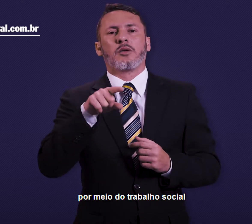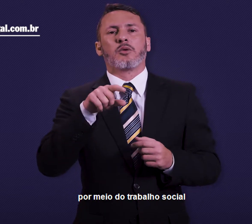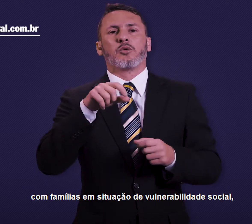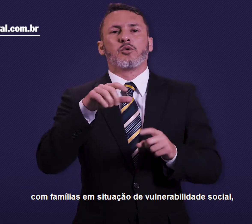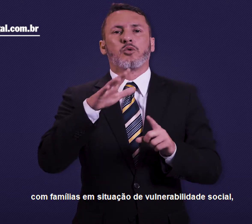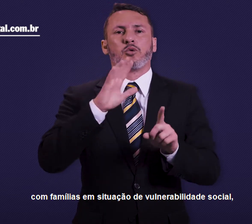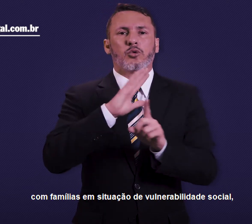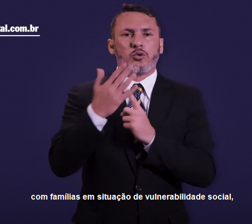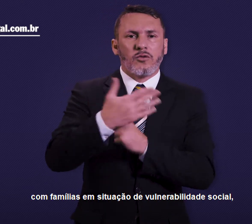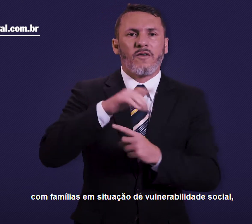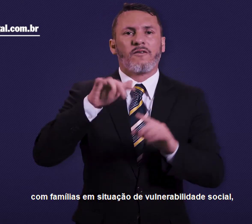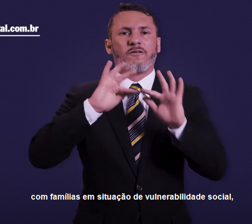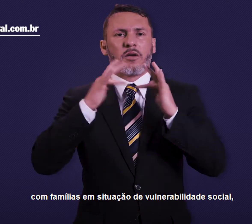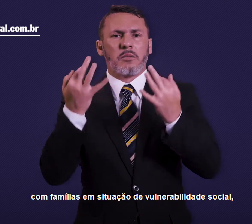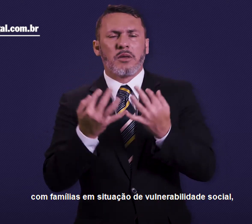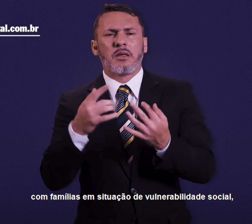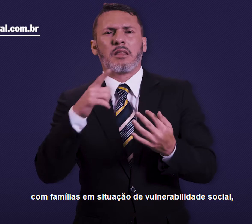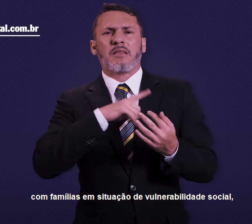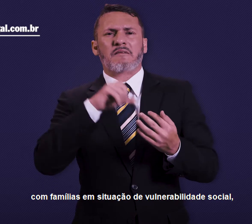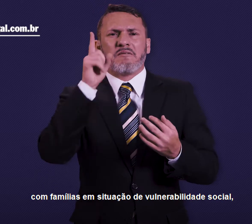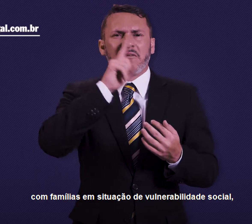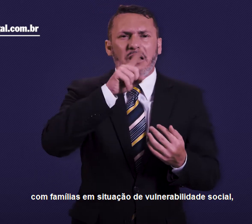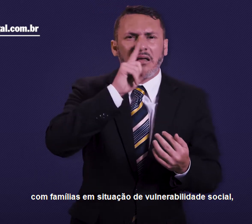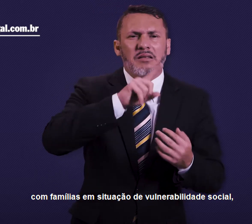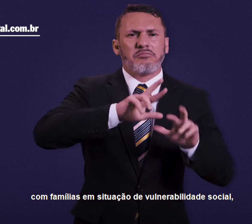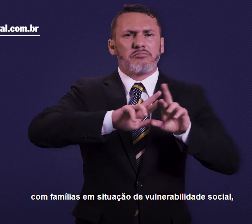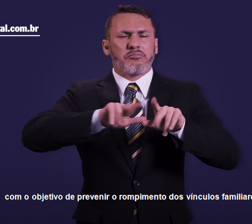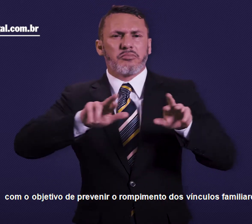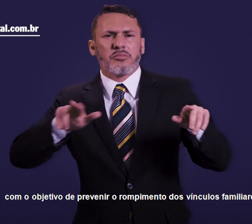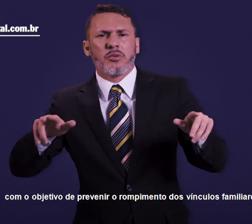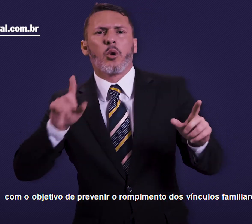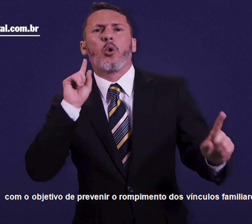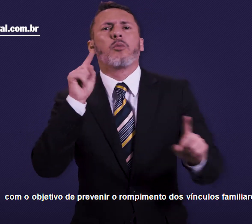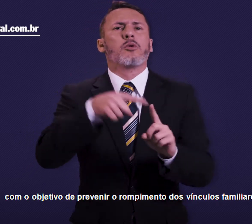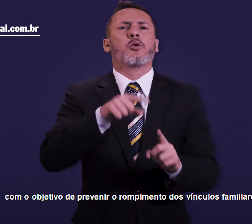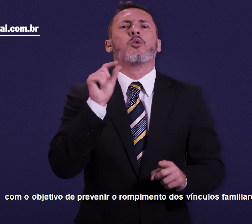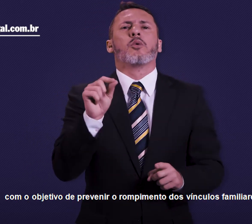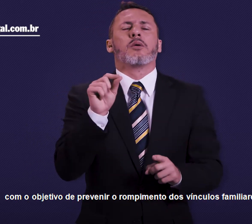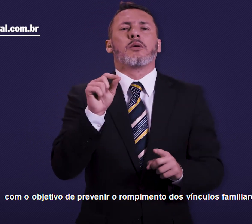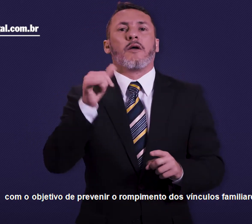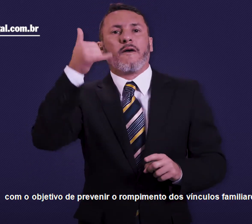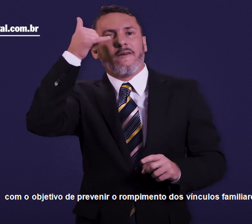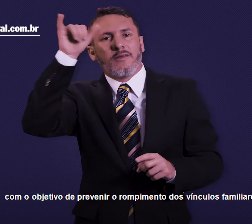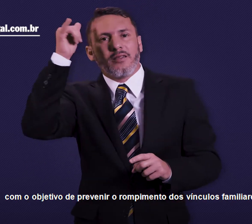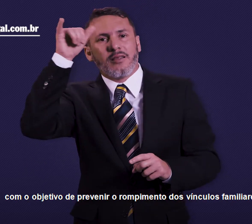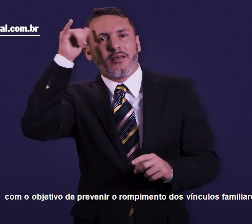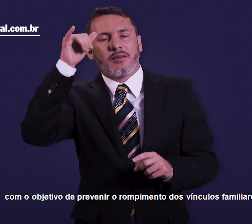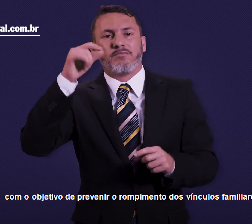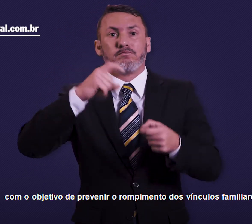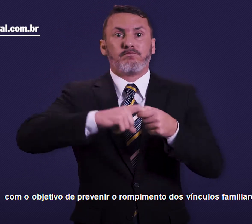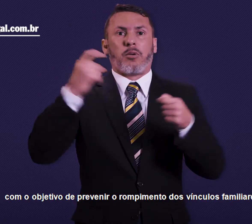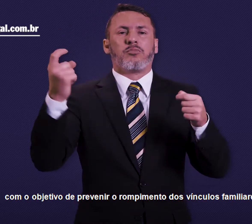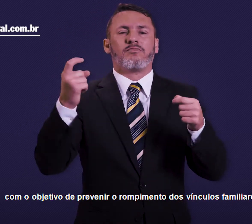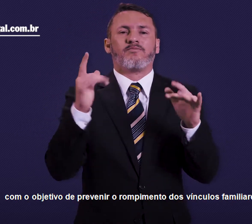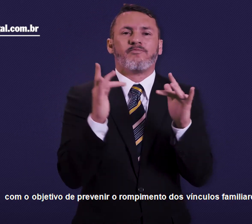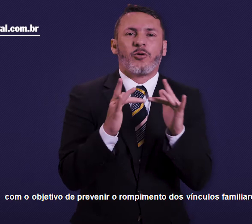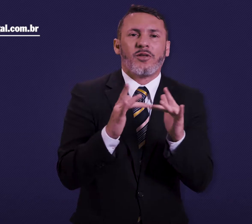com famílias em situação de vulnerabilidade social, com o objetivo de prevenir o rompimento dos vínculos familiares e